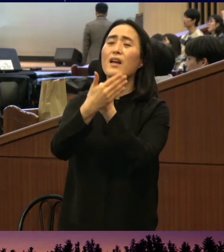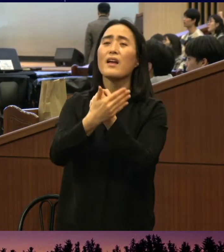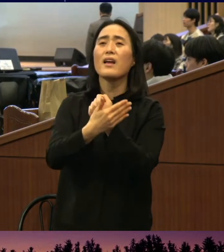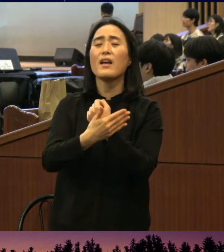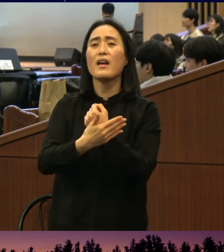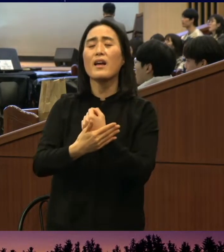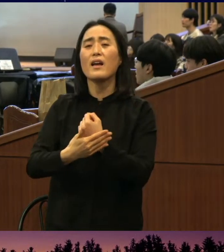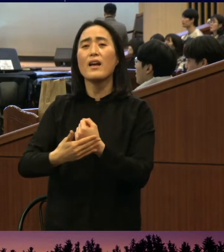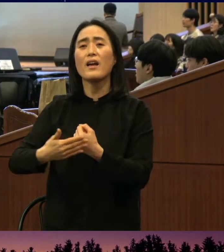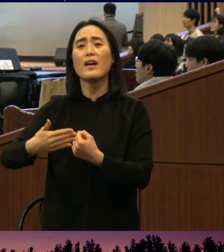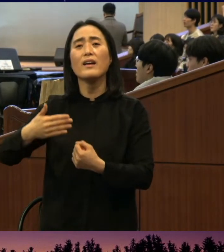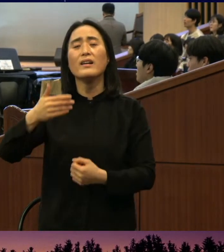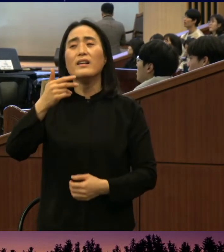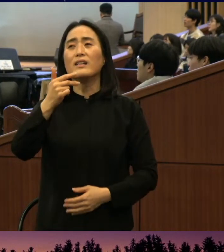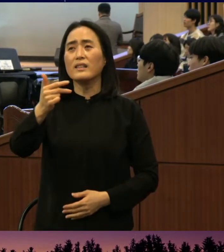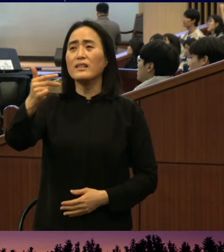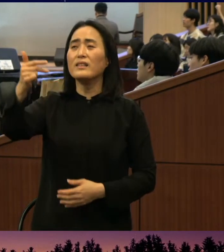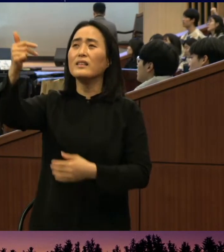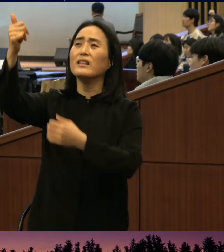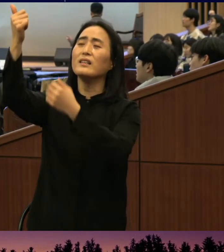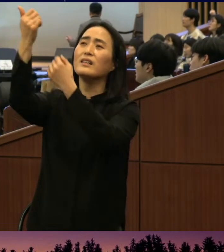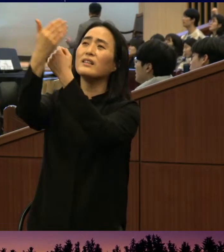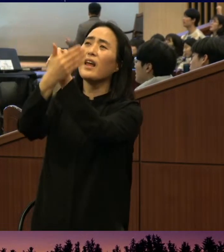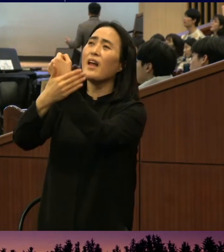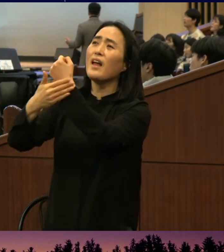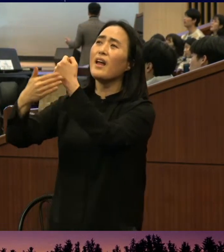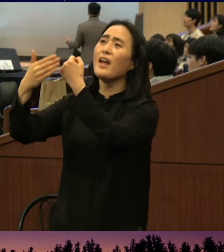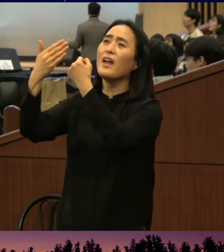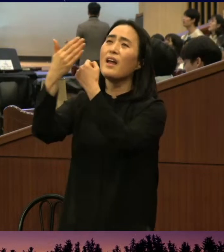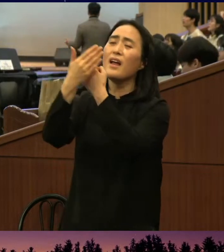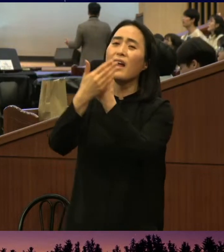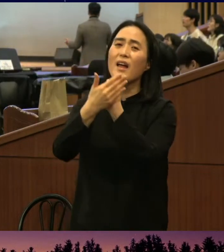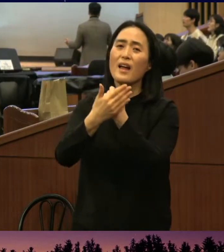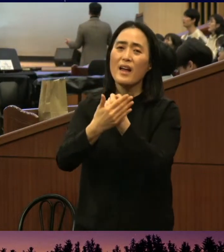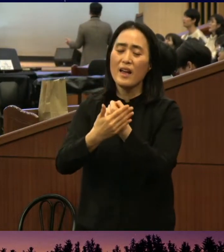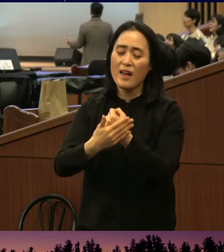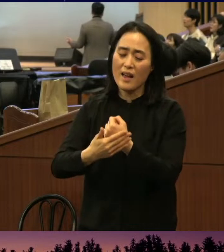은혜. 그 은혜